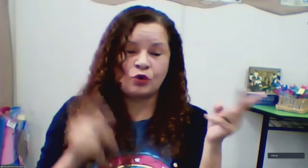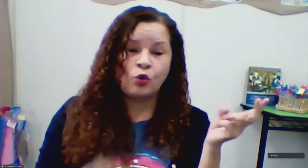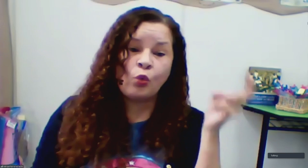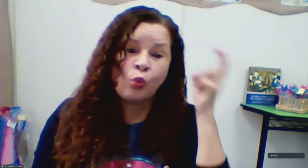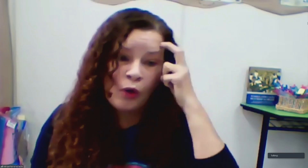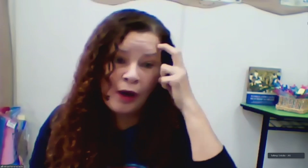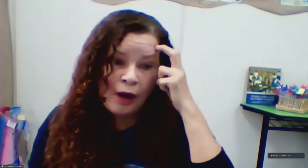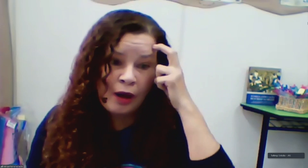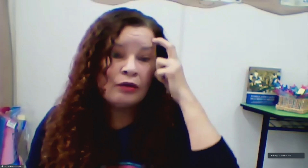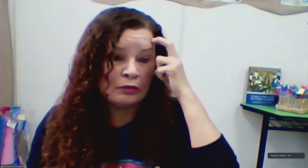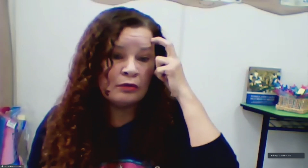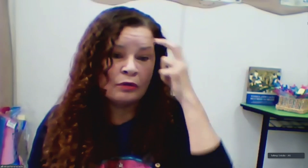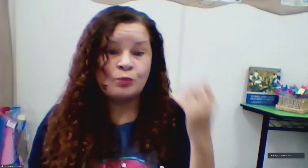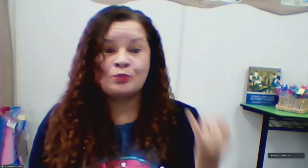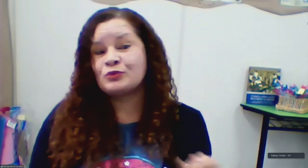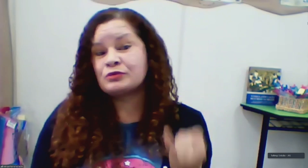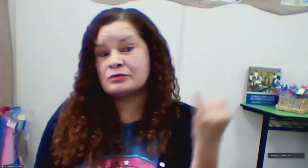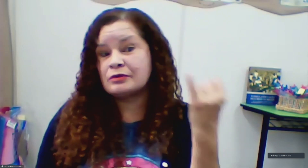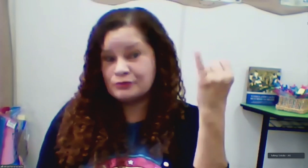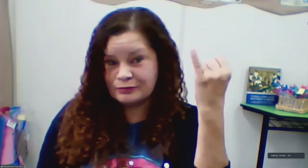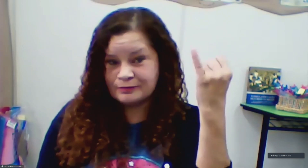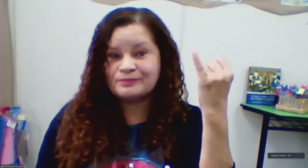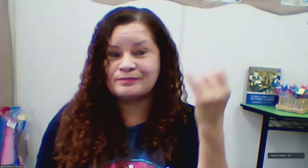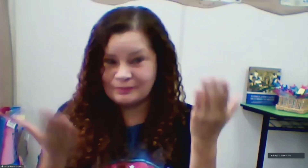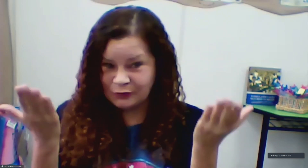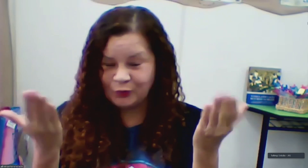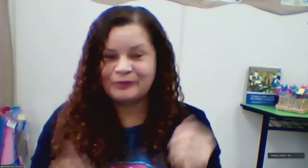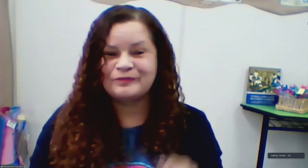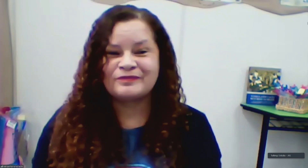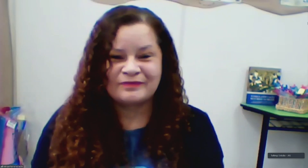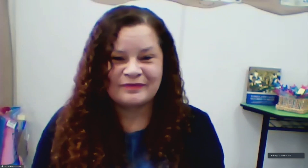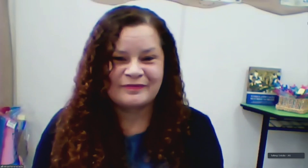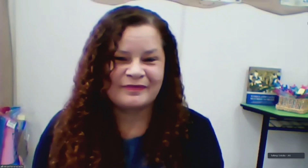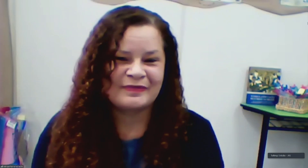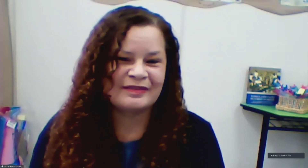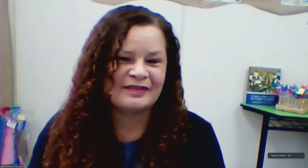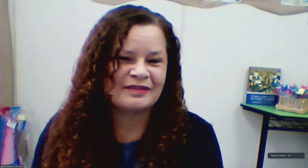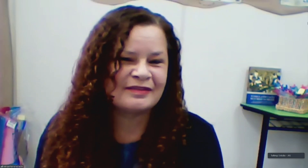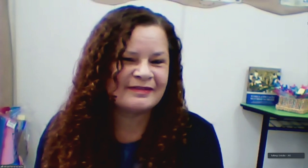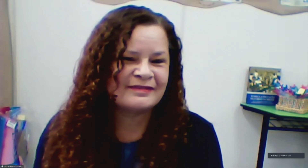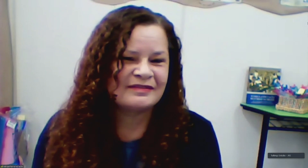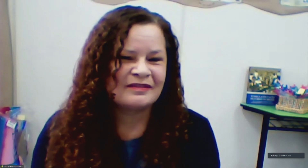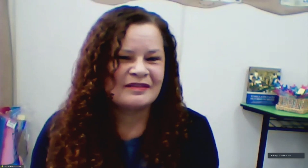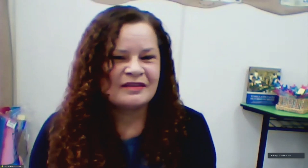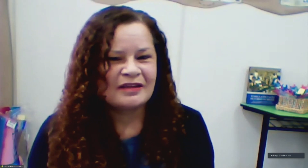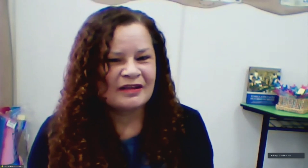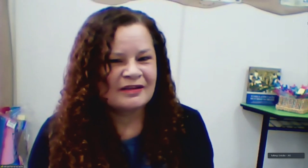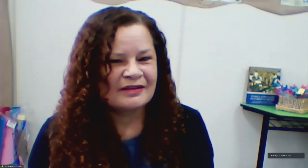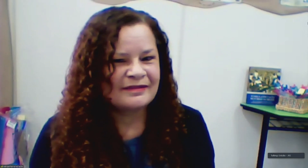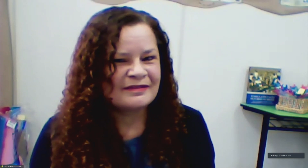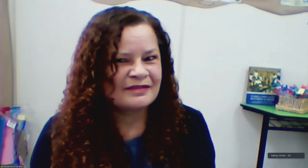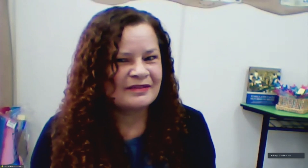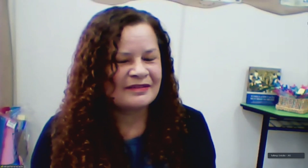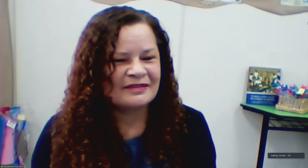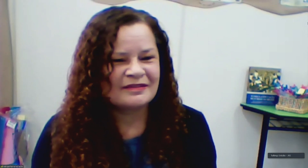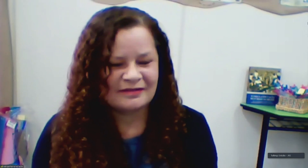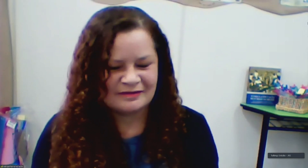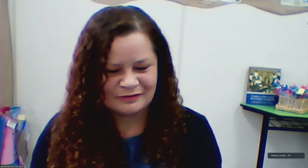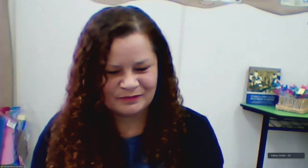lá. Surdo ouvinte. É a questão de cultura. A cultura é muito importante.